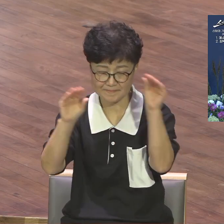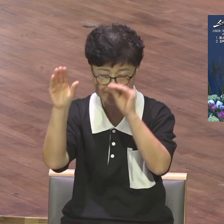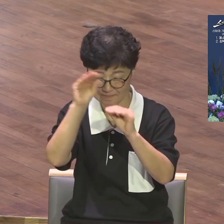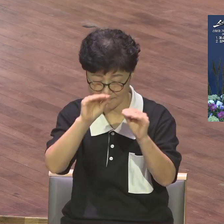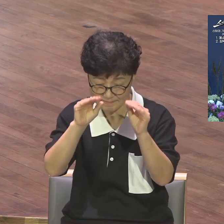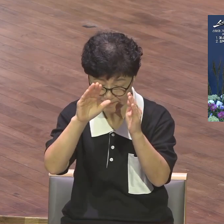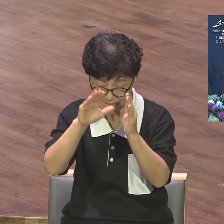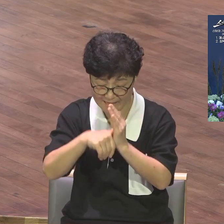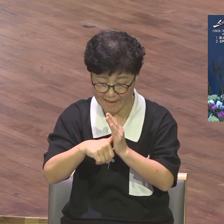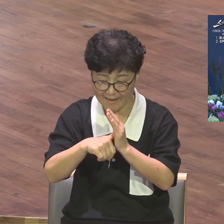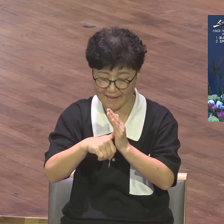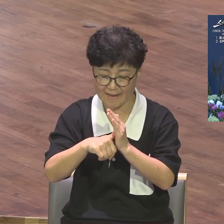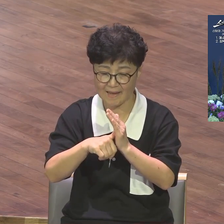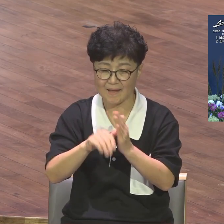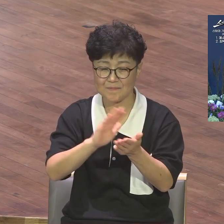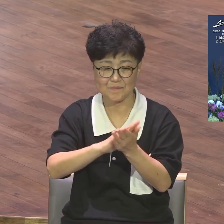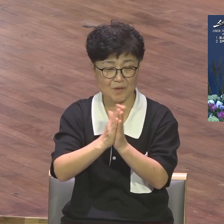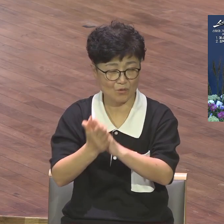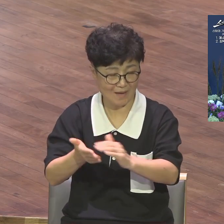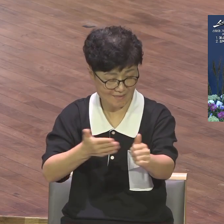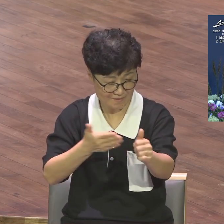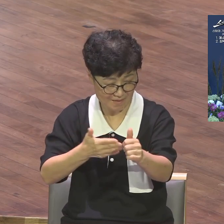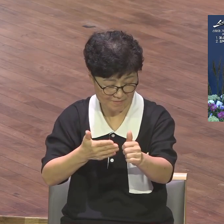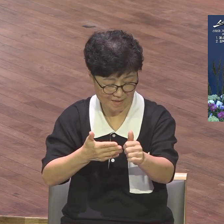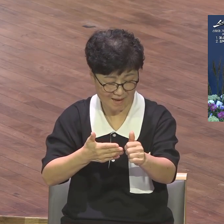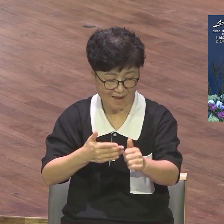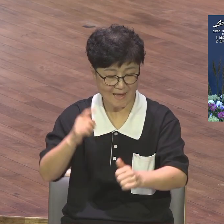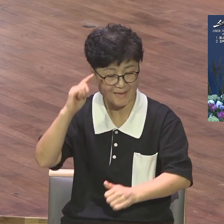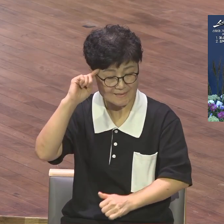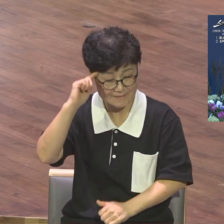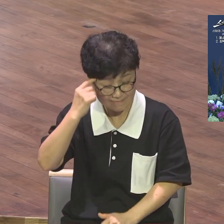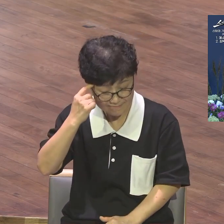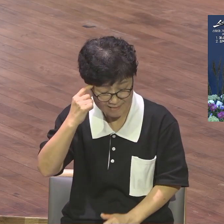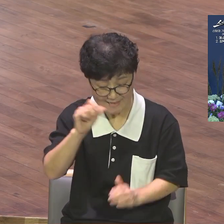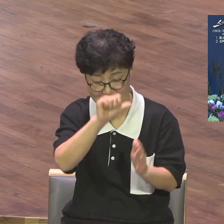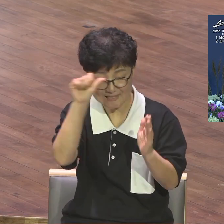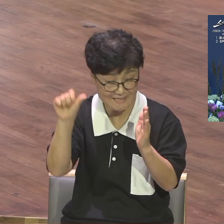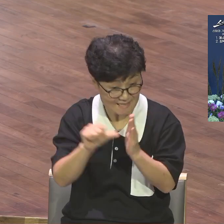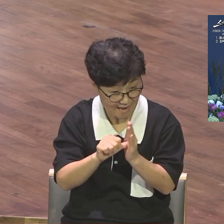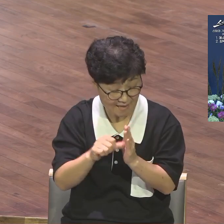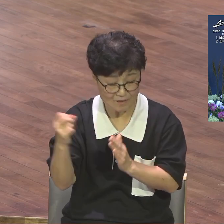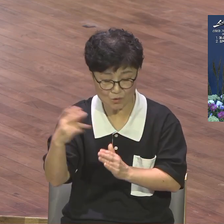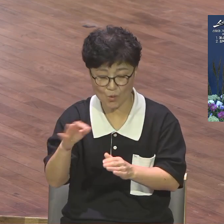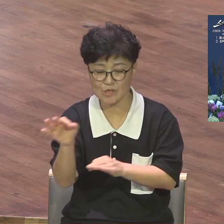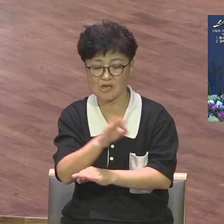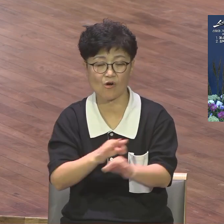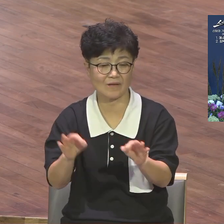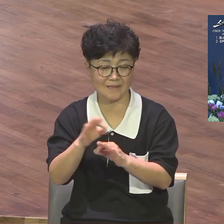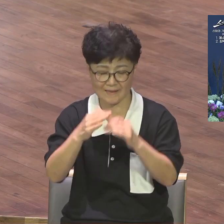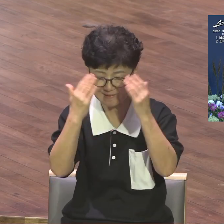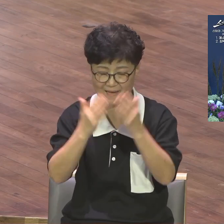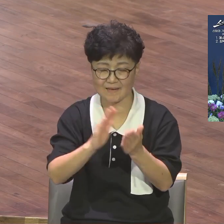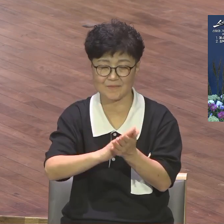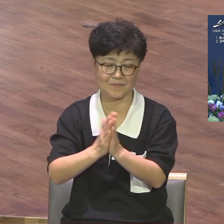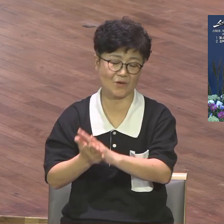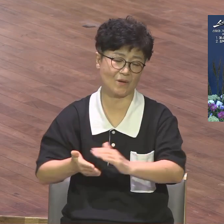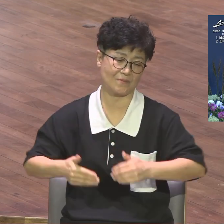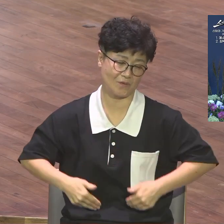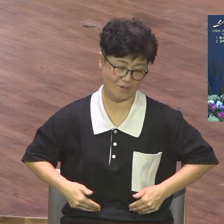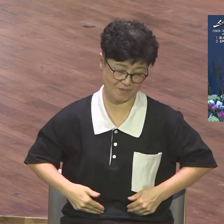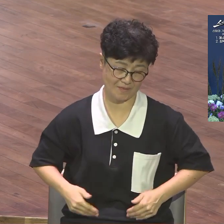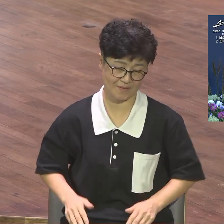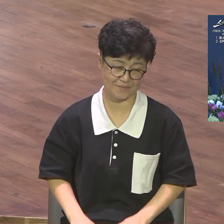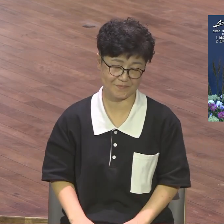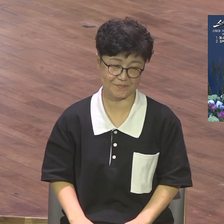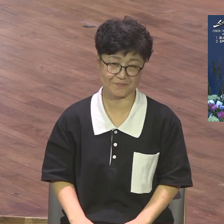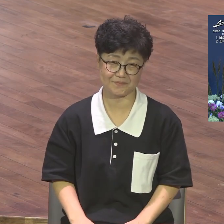바랍니다. 예, 결국 우리가 인생의 기승전 갖고 사실 많이 비교하거든요. 쟤는 뭘 가졌어, 뭐가 잘났어, 뭐가 됐대. 우리는